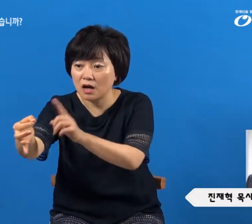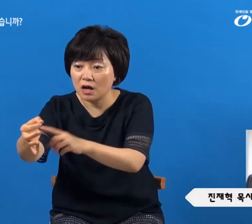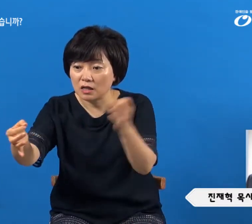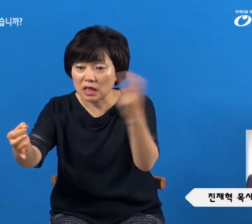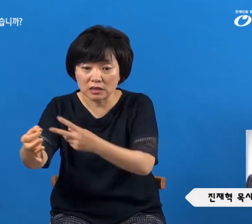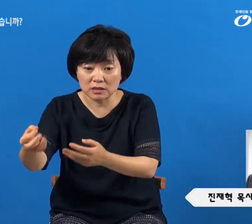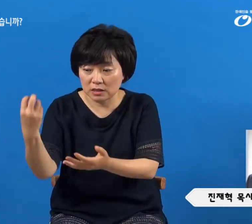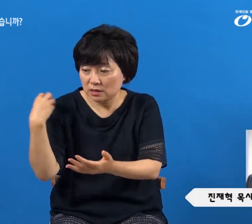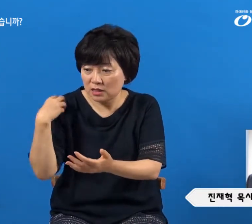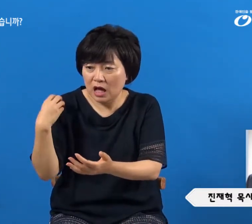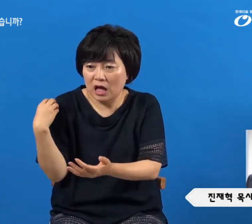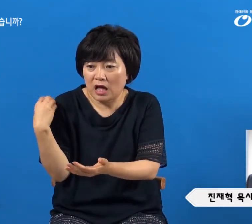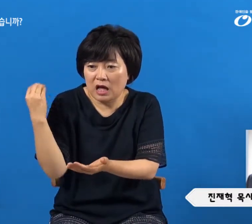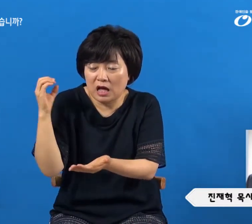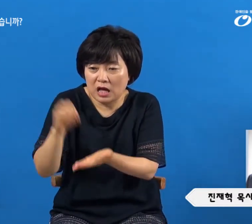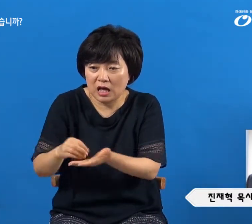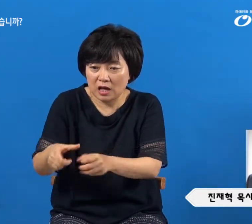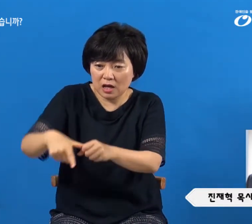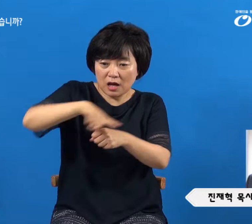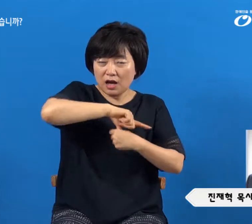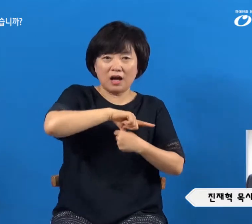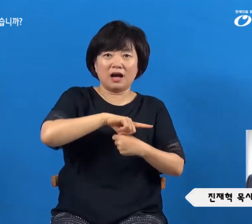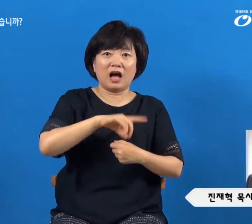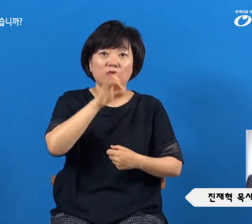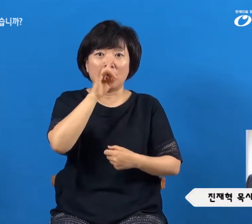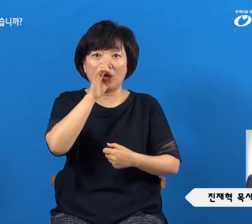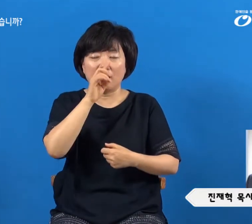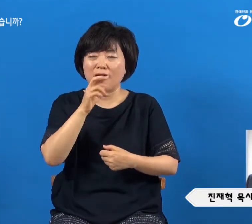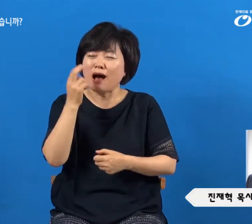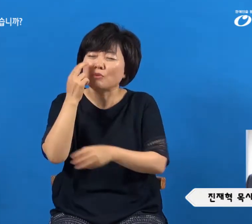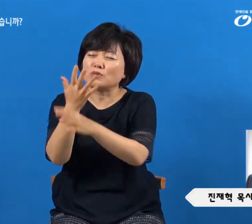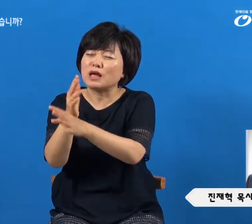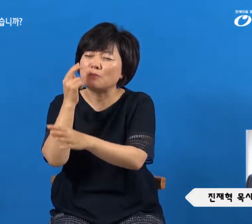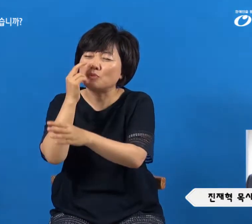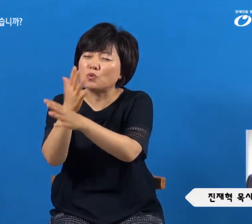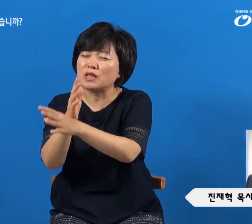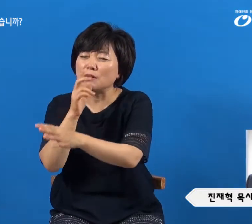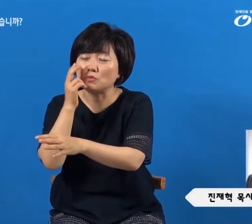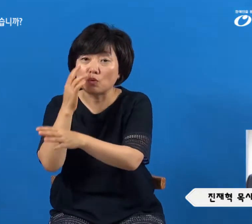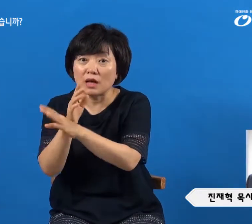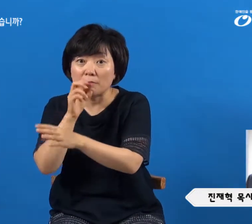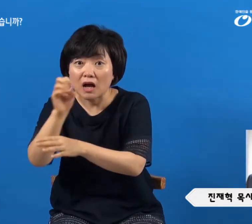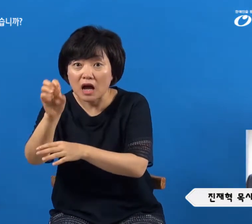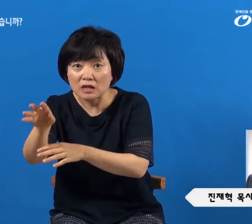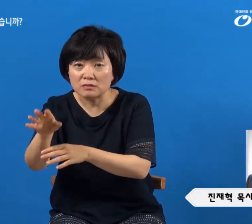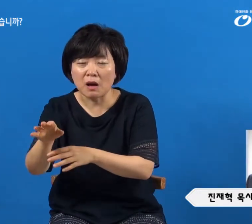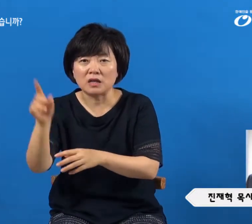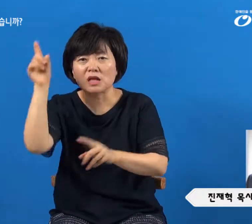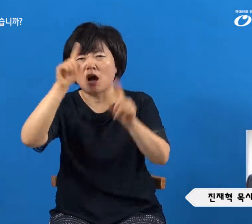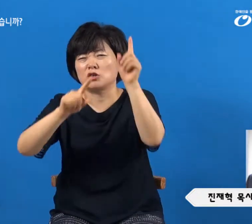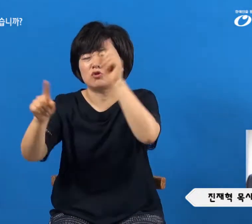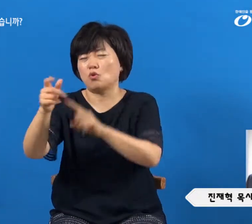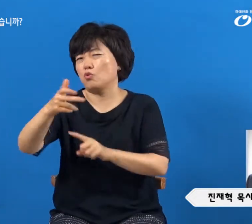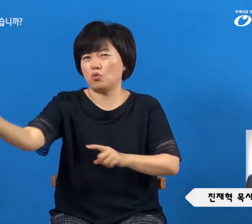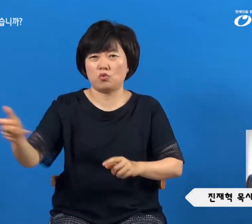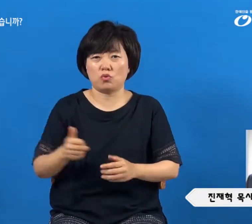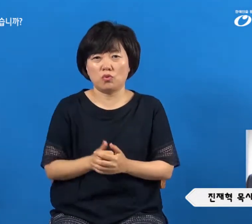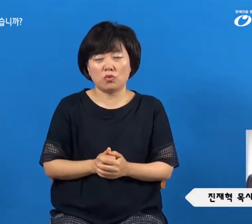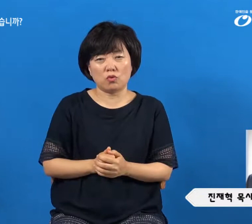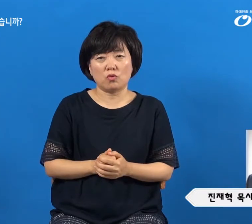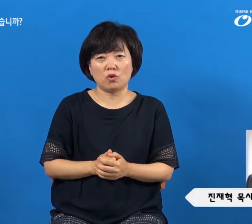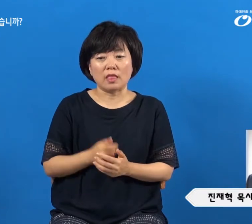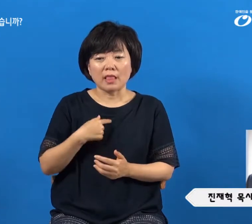수가 없습니다. 농담이라고 이야기하지만 상처가 얼마나 오래 가는지 모릅니다. 우리의 말하는